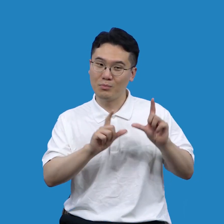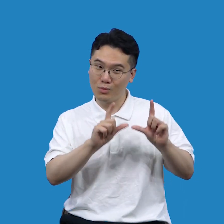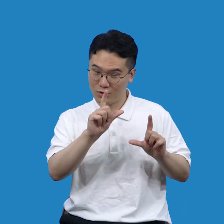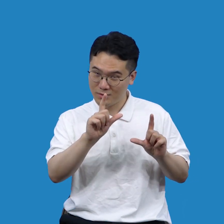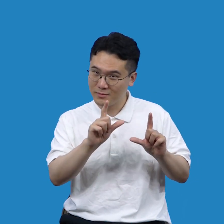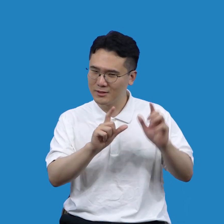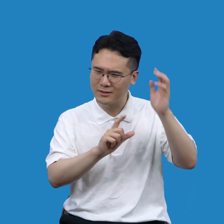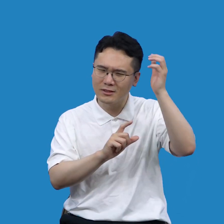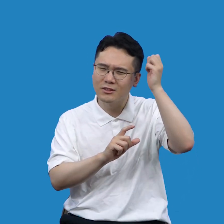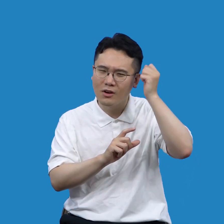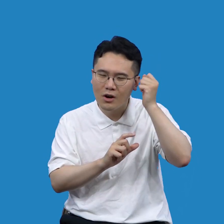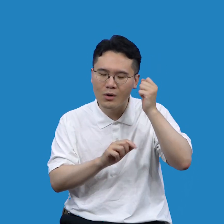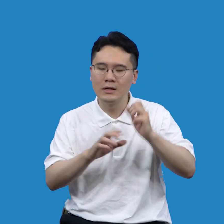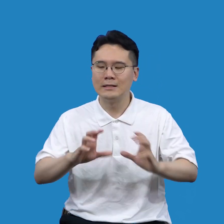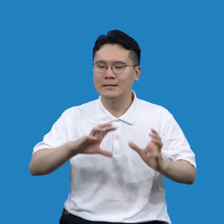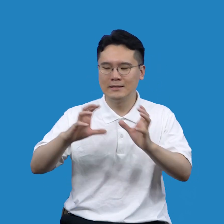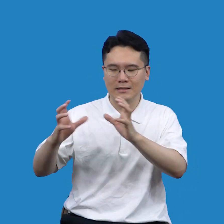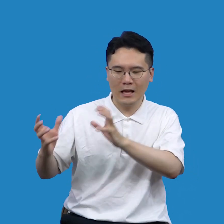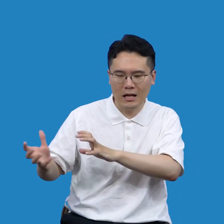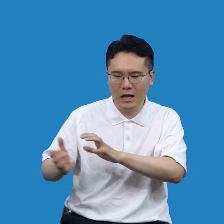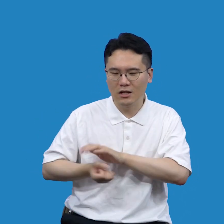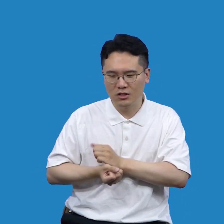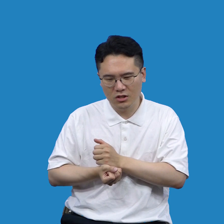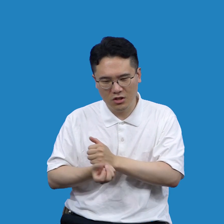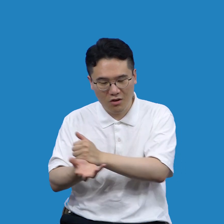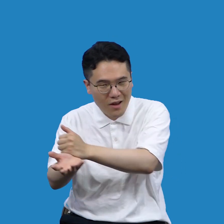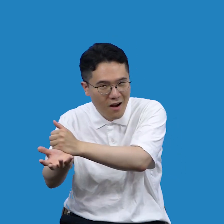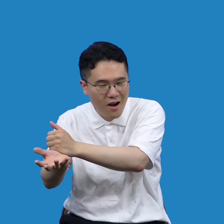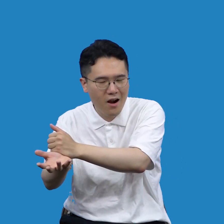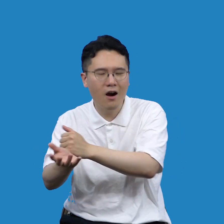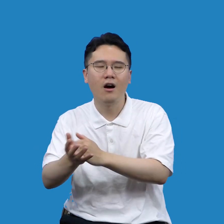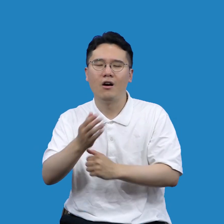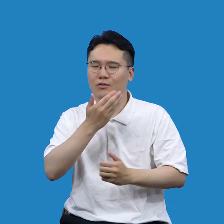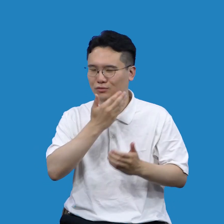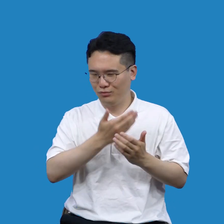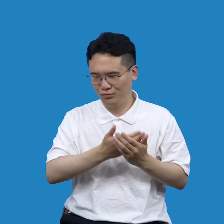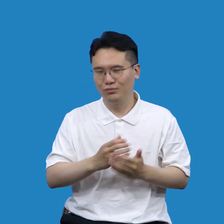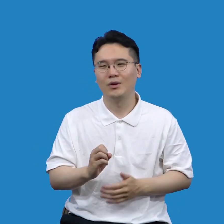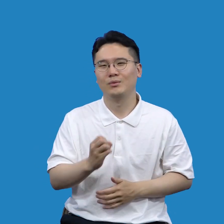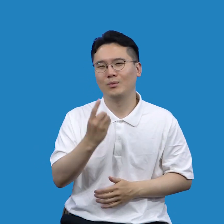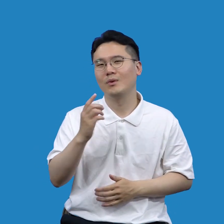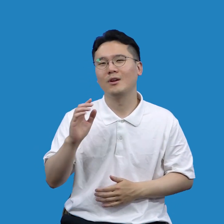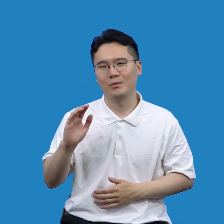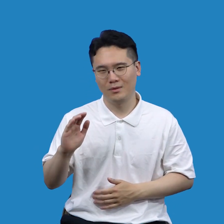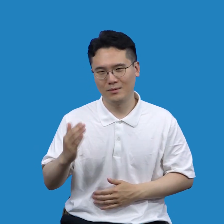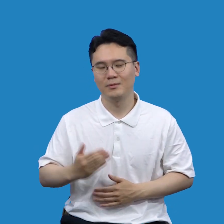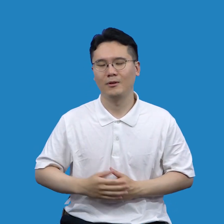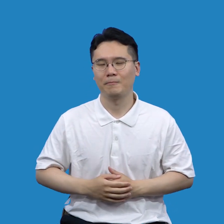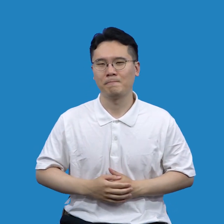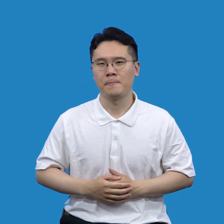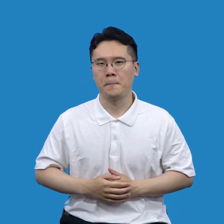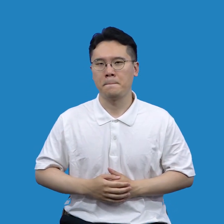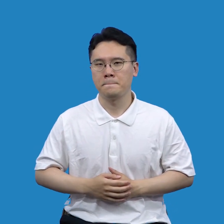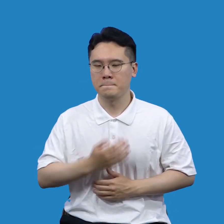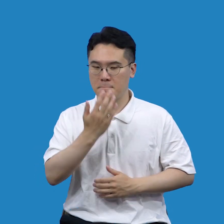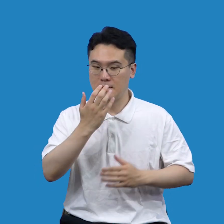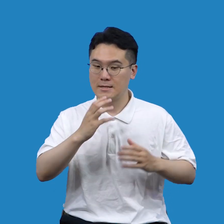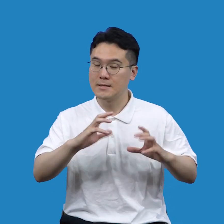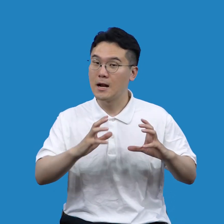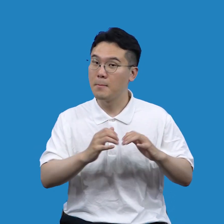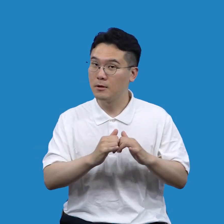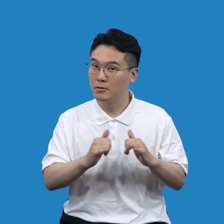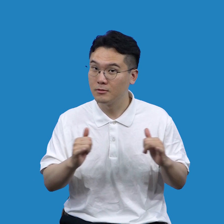영향을 끼치는 민족이 된 중요한 원인이 되었다라는 생각을 합니다. 자, 이스라엘 백성들에